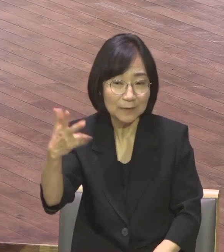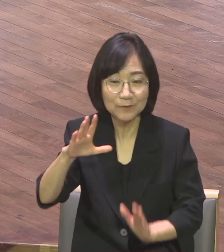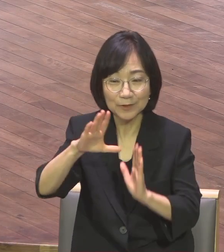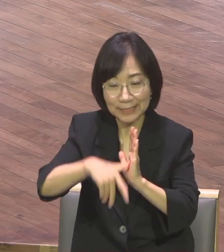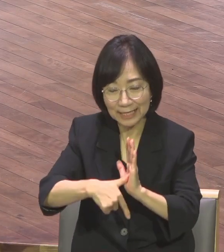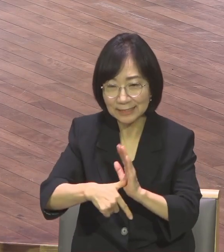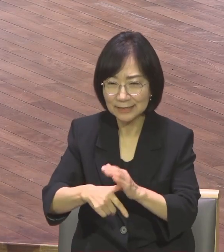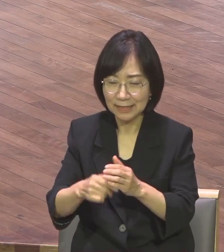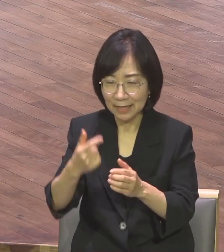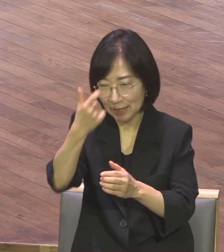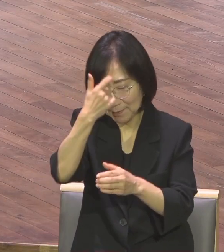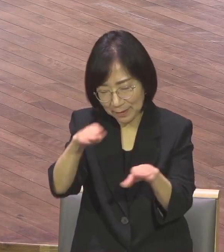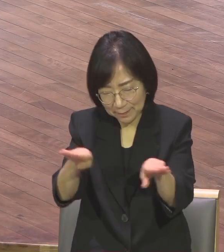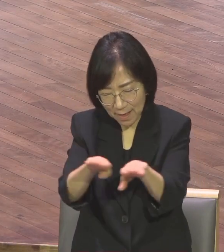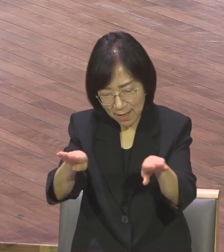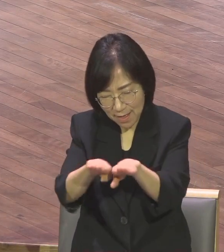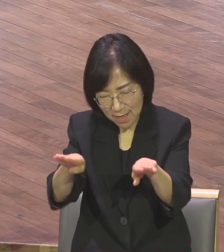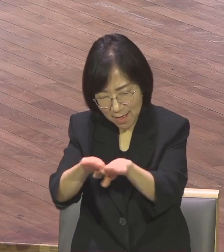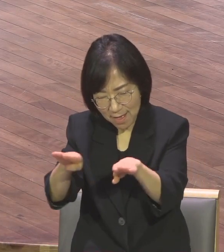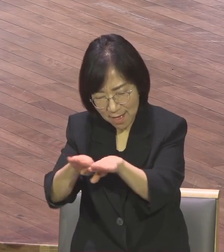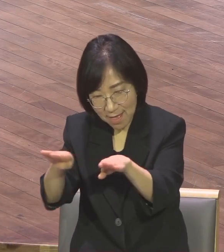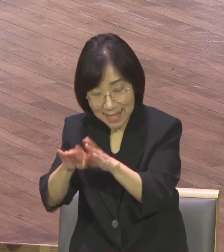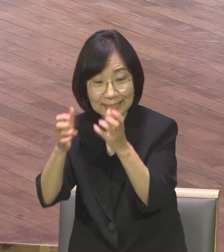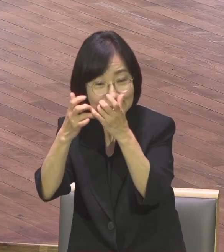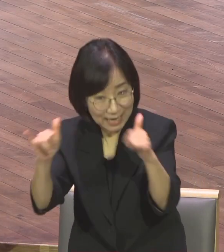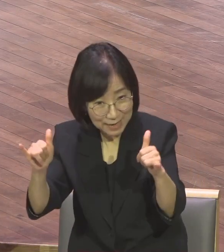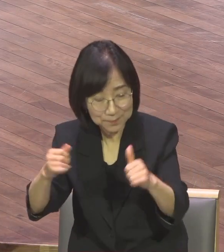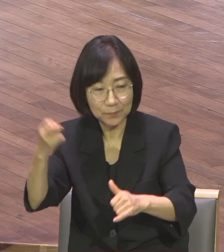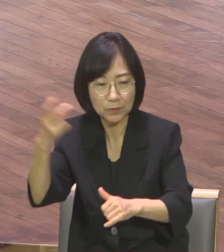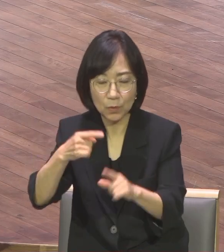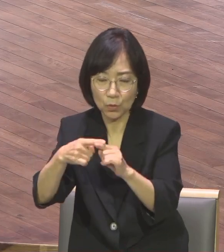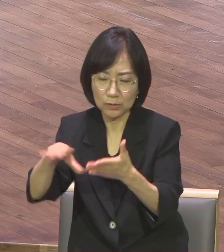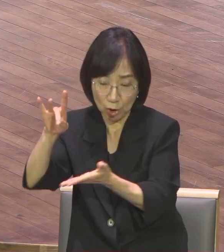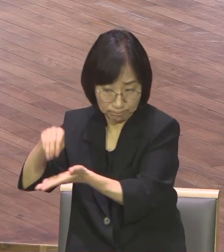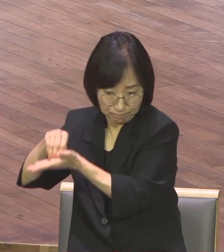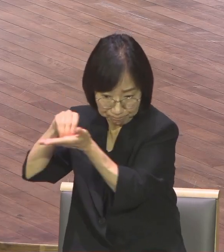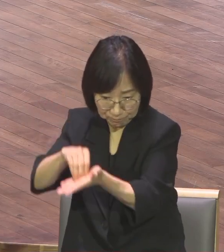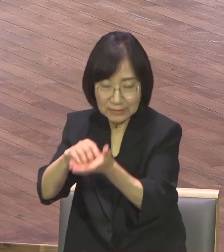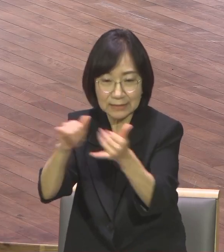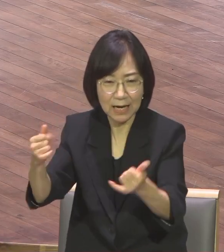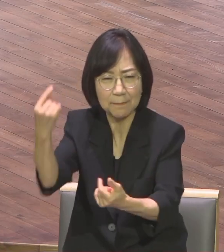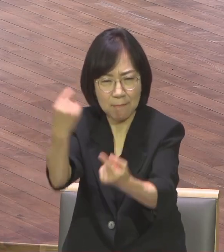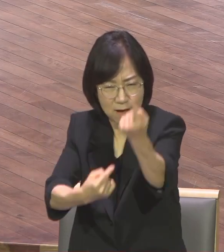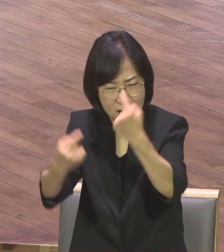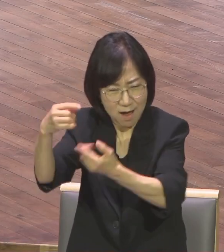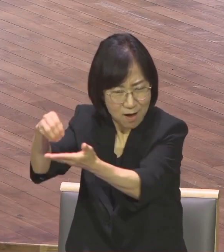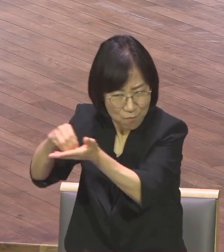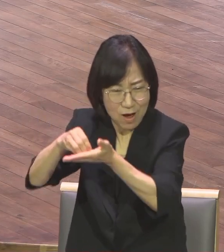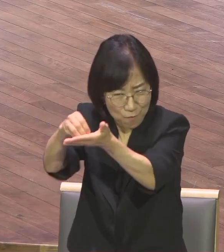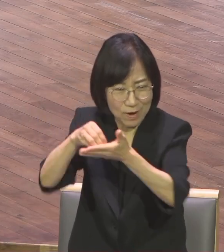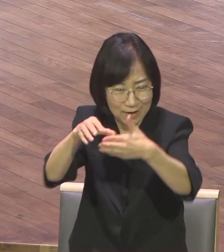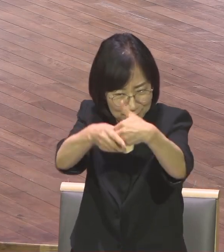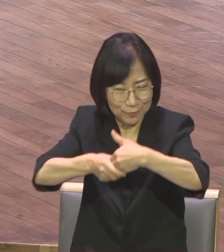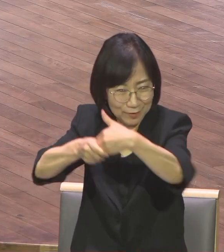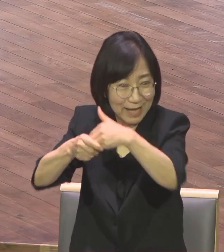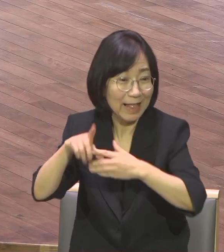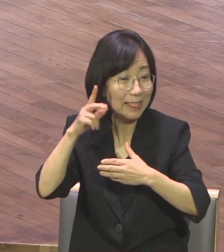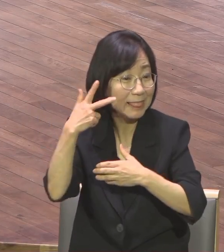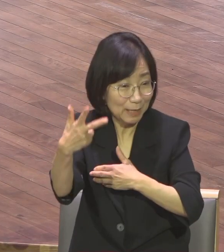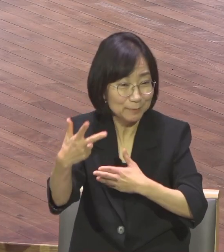결석자와 새가족 초청 캠프를 하는 D-Day입니다. 많은 성도들이 동참하고 계시겠지만은 이번 한